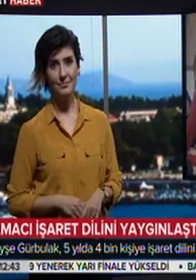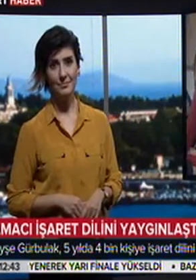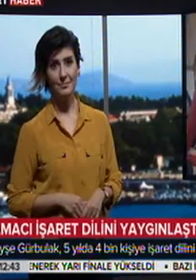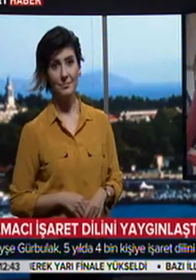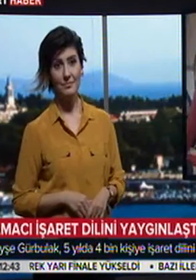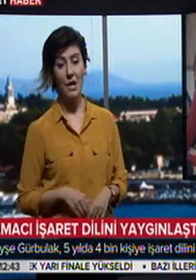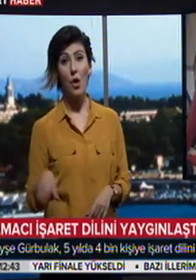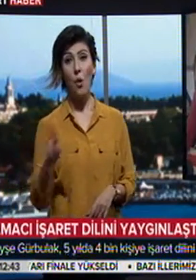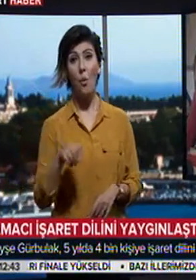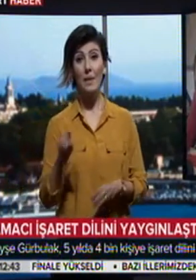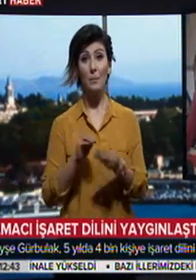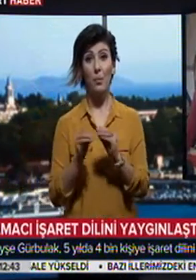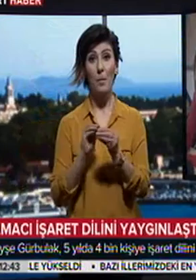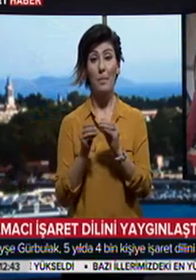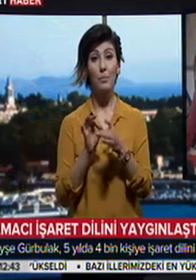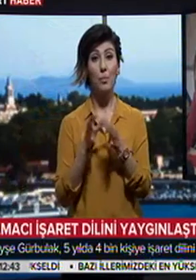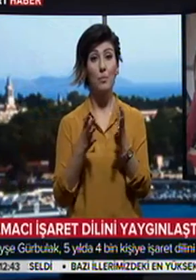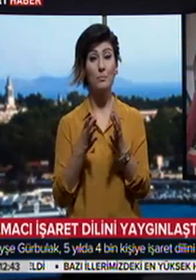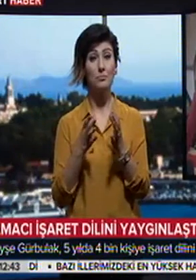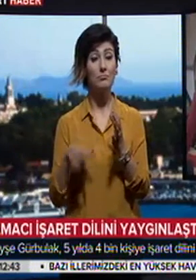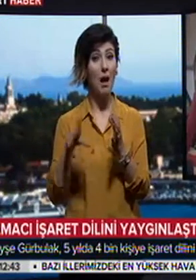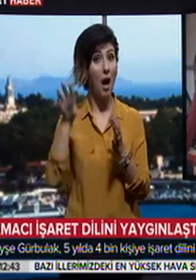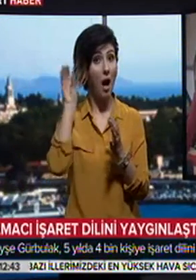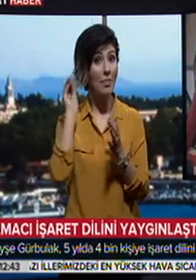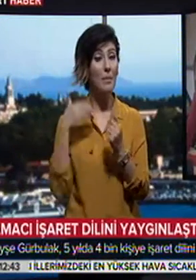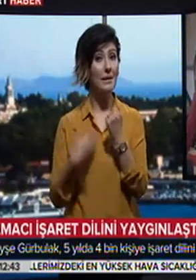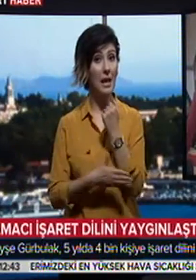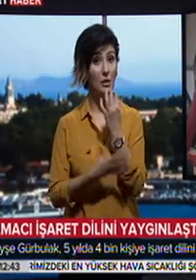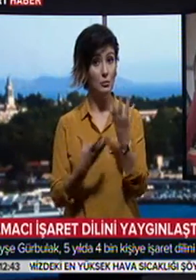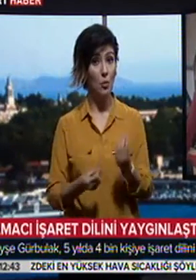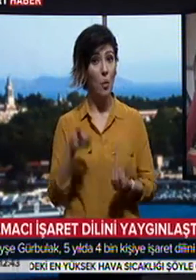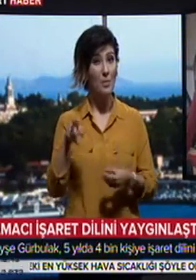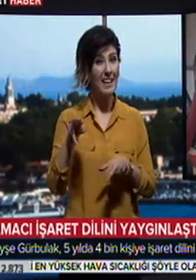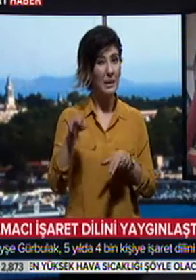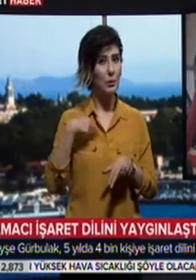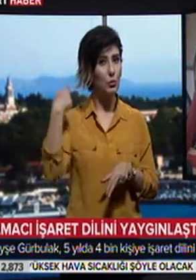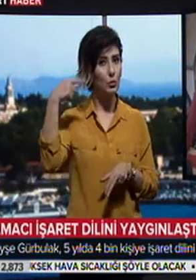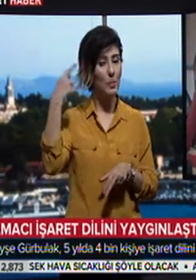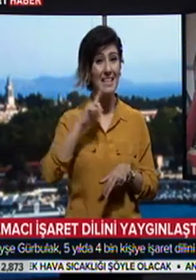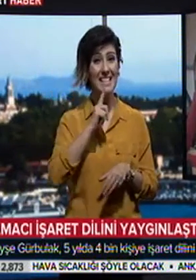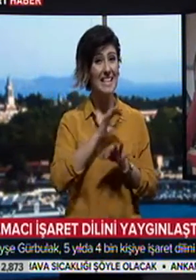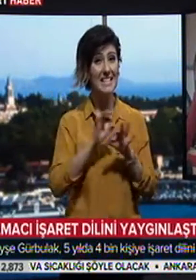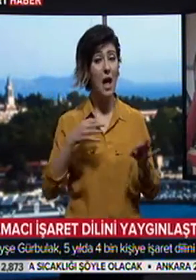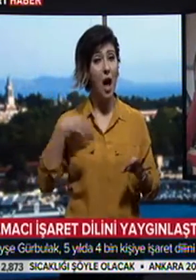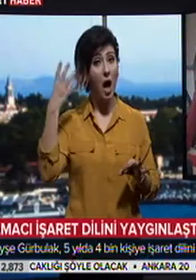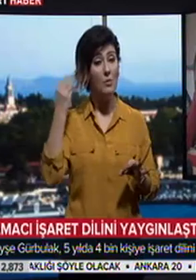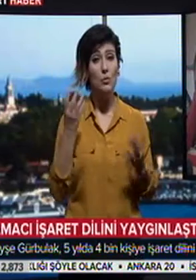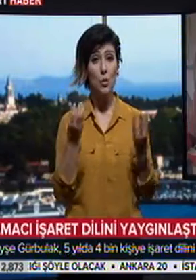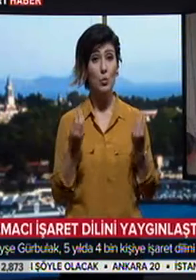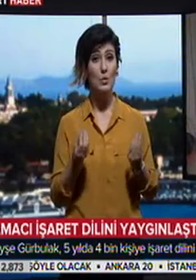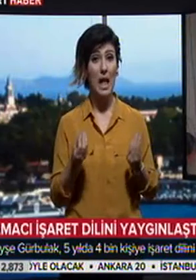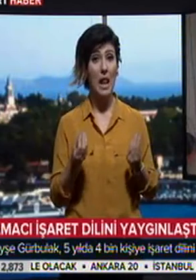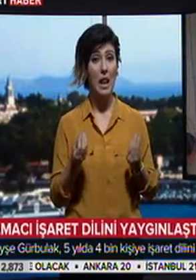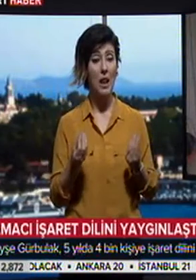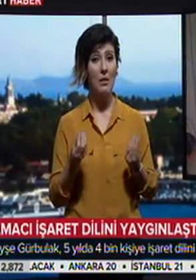Başladı. Onların problemlerini, sorunlarını anlamak, yardımcı olabilmek, onlar gibi düşünebilmek ve bazen sessizliği anlayabilmek bence çok güzel oluyor.